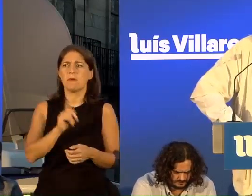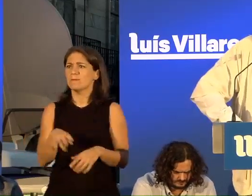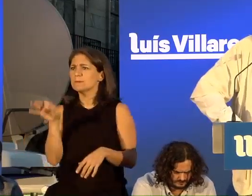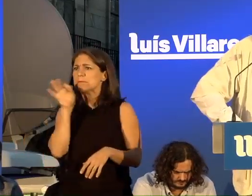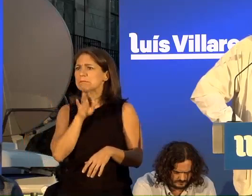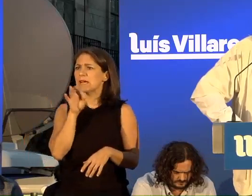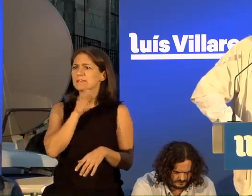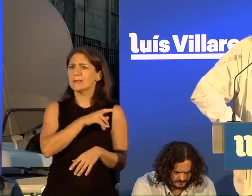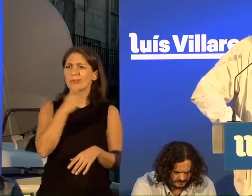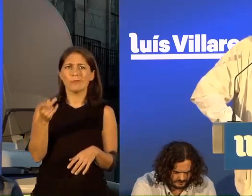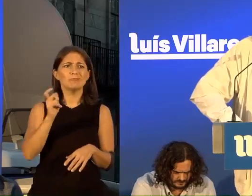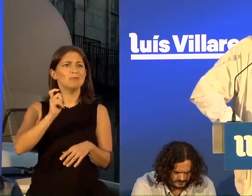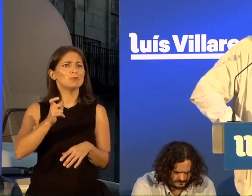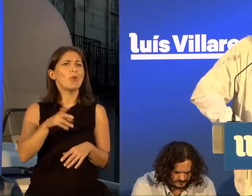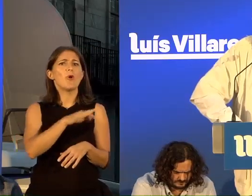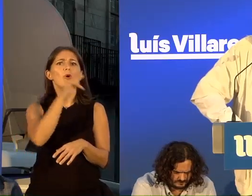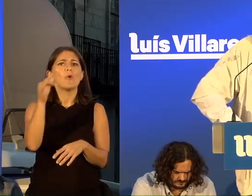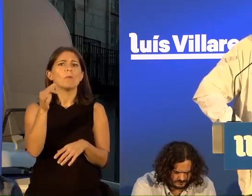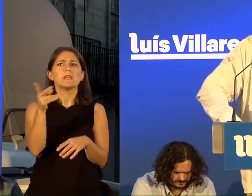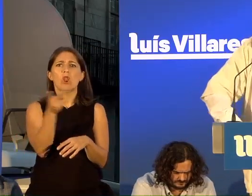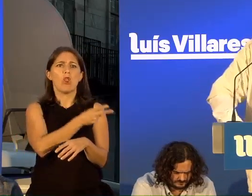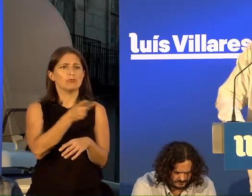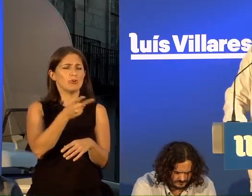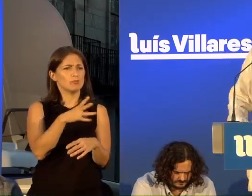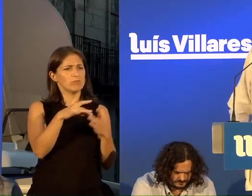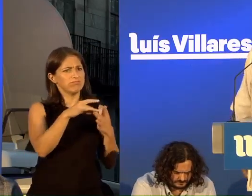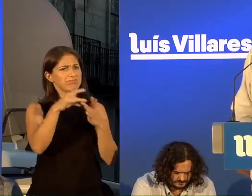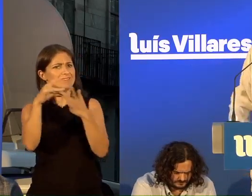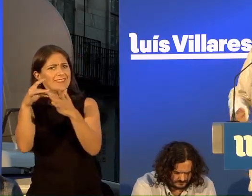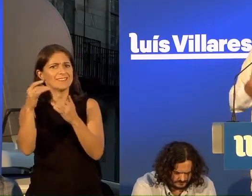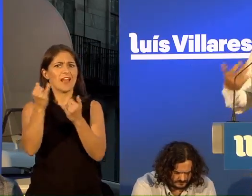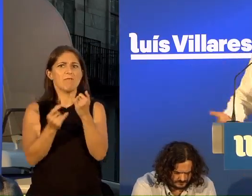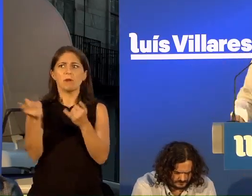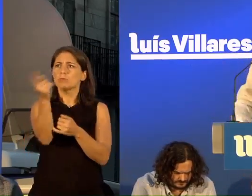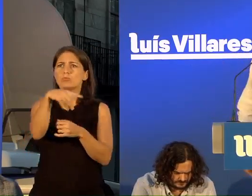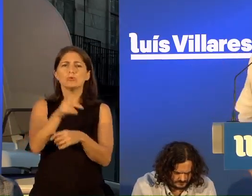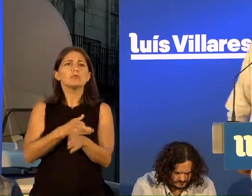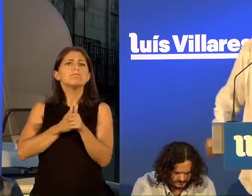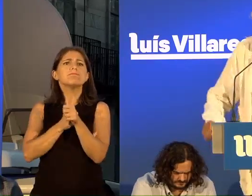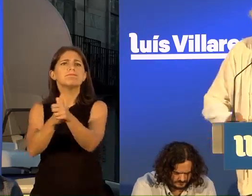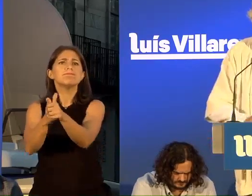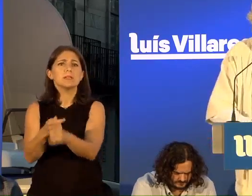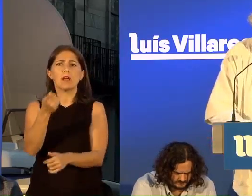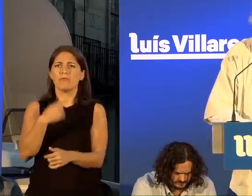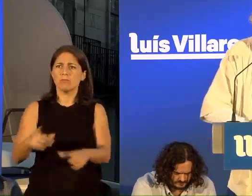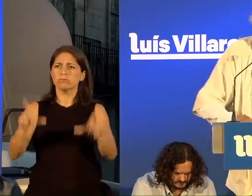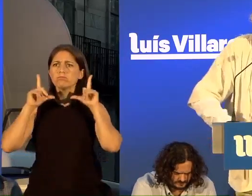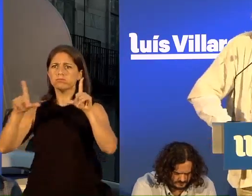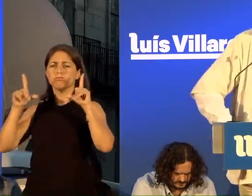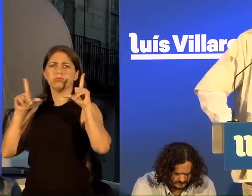Martiño Noriega e por Xulio Ferreiro, e, por lo tanto, gobernadas por todas e todos vós, por os cidadáns erixidos en